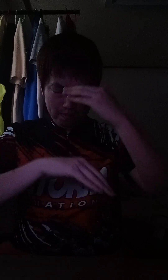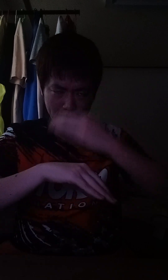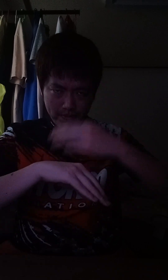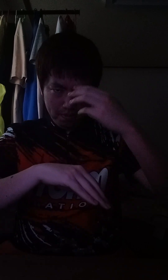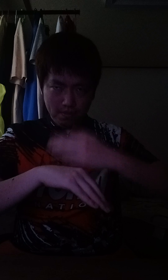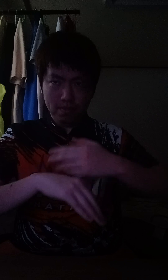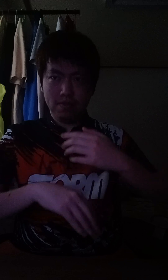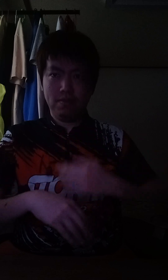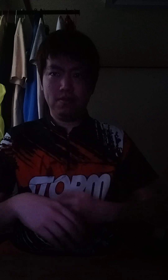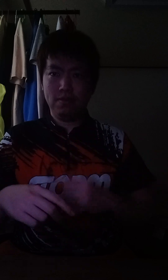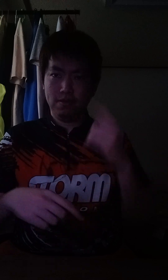미안하죠.